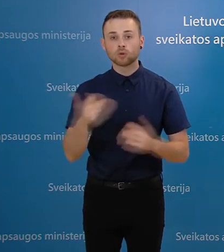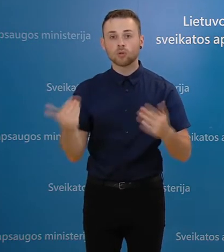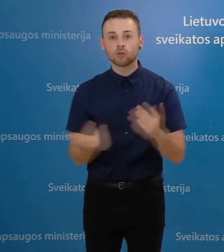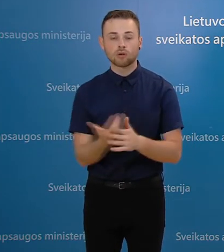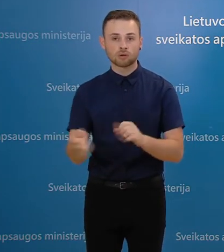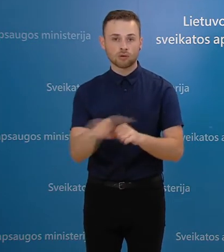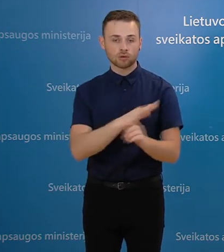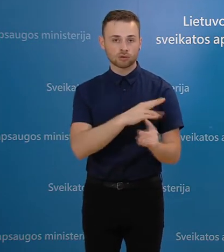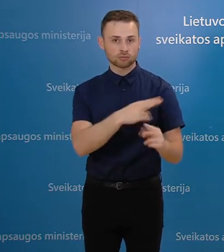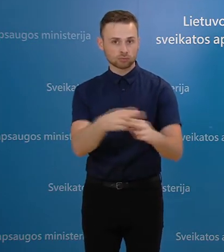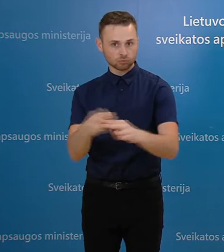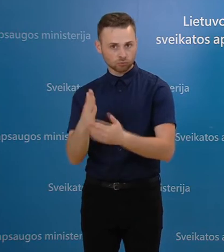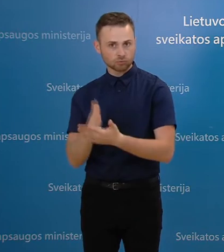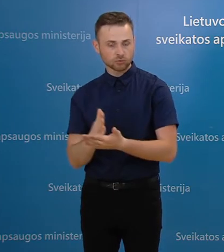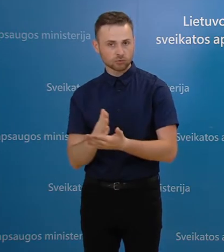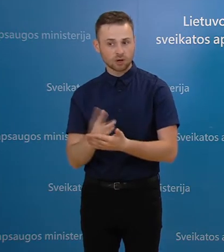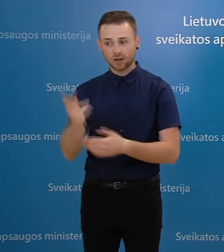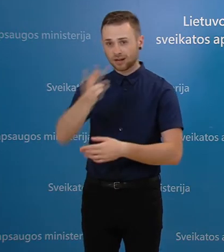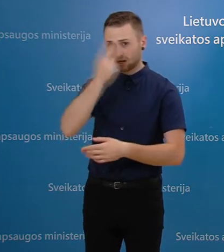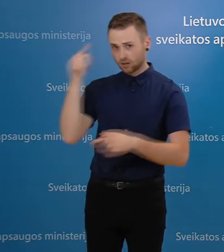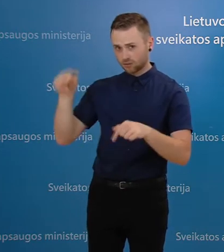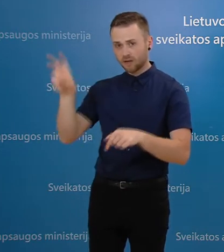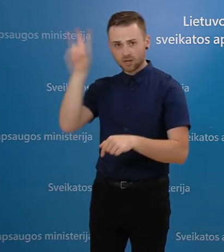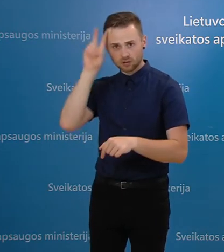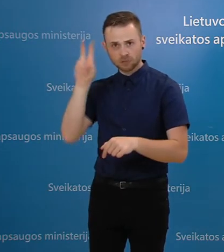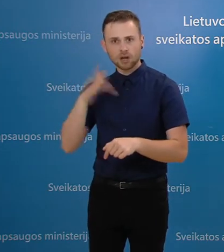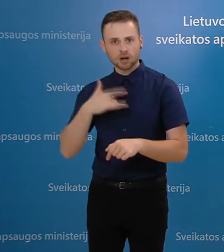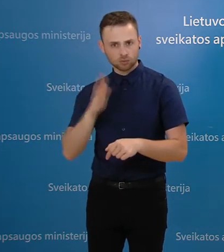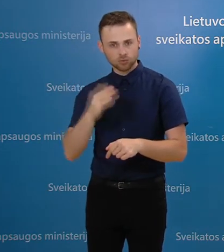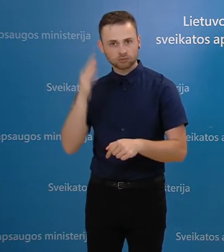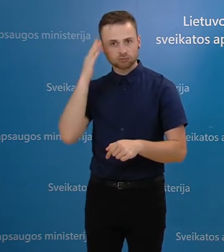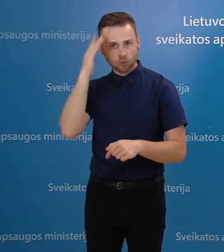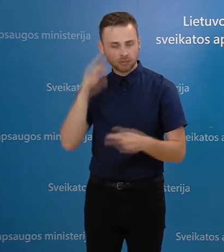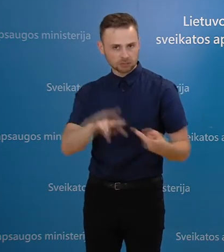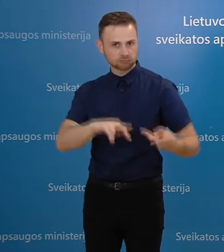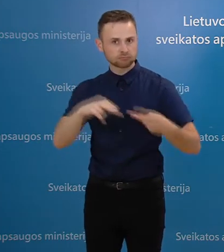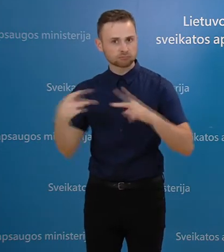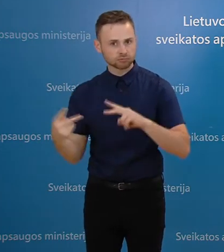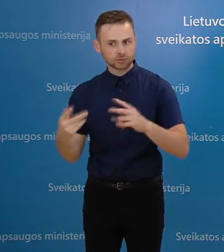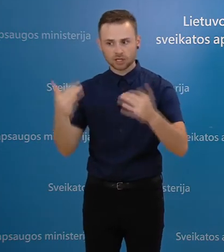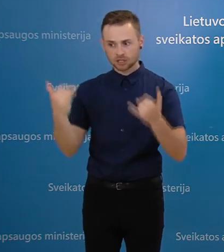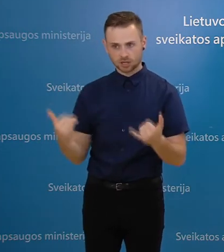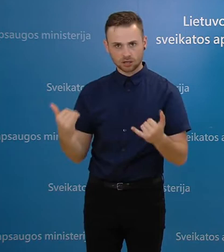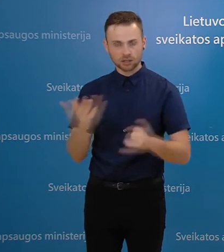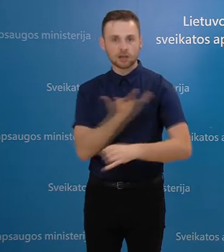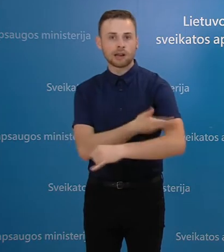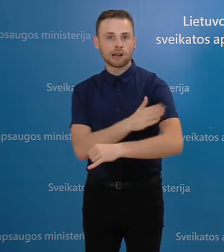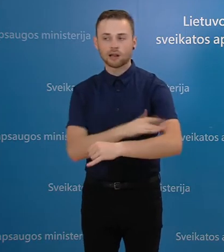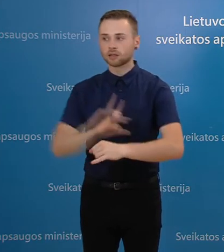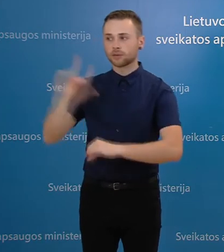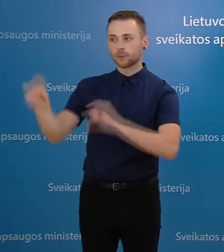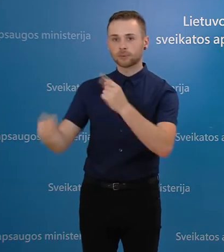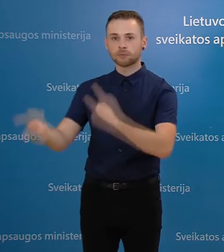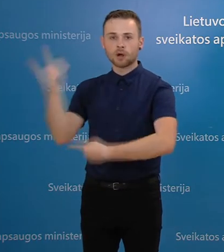atvejų. Tai ar kelia nerimą Lietuvos vyriausybei dėl būtent tų leidimų nuo šiandien atvykti iš